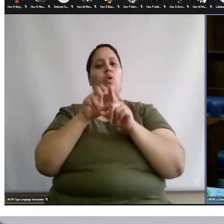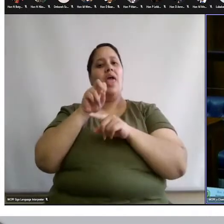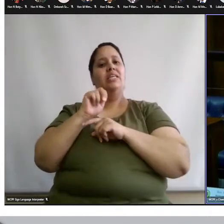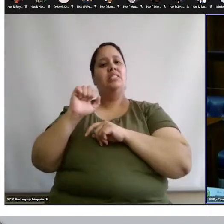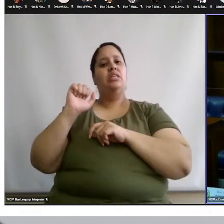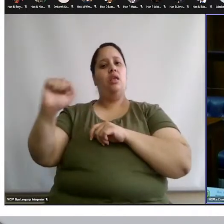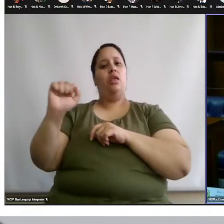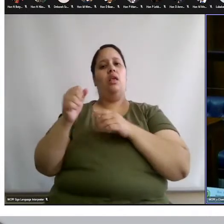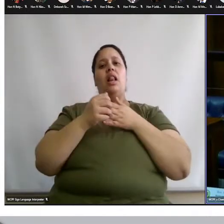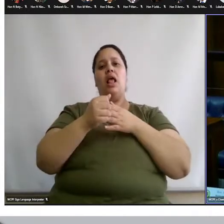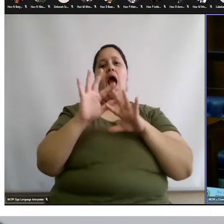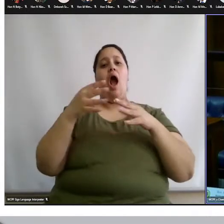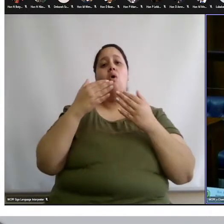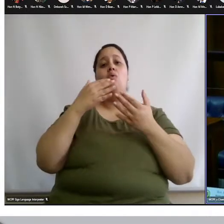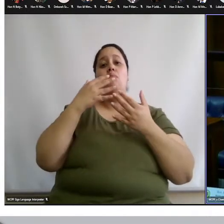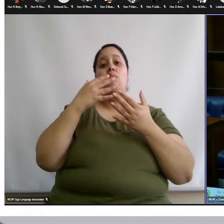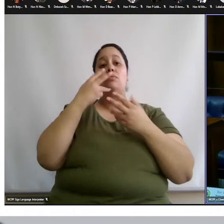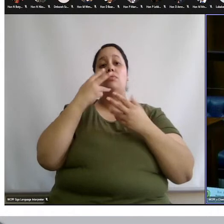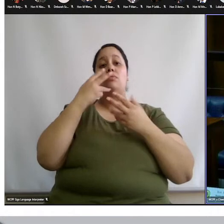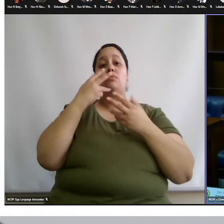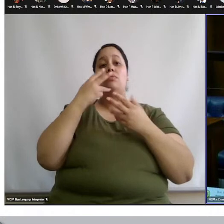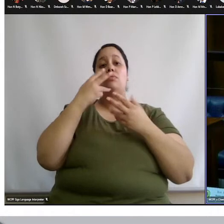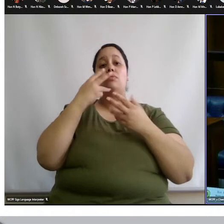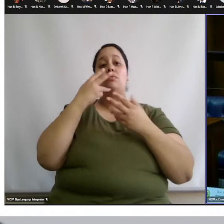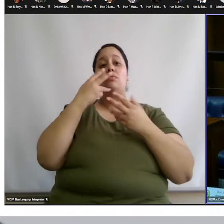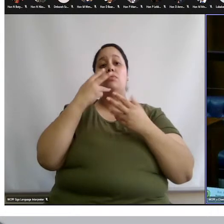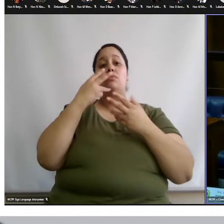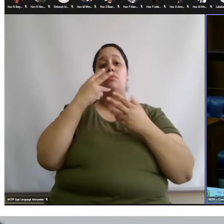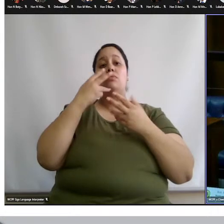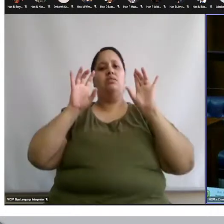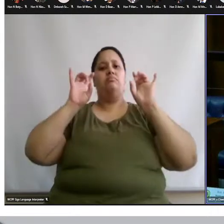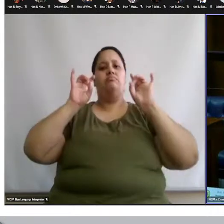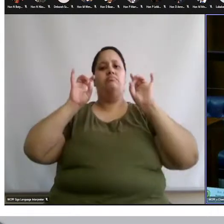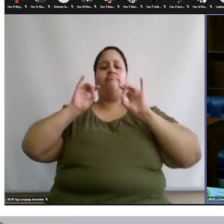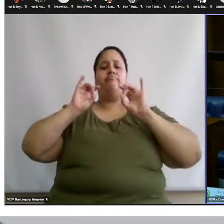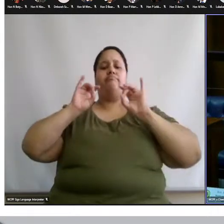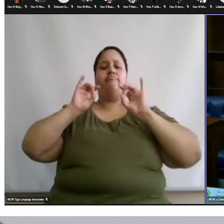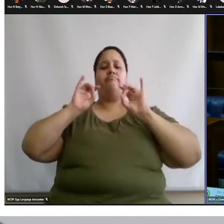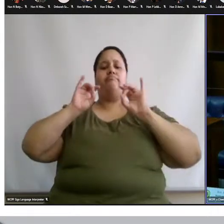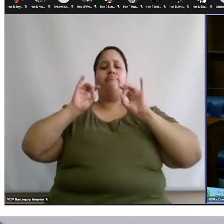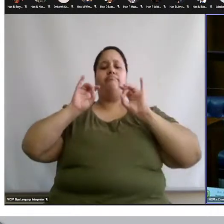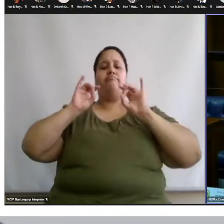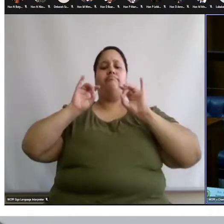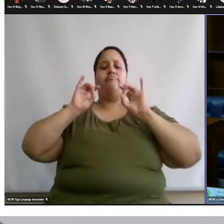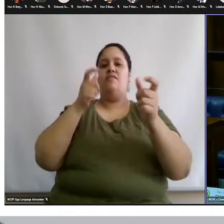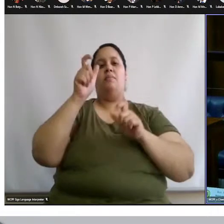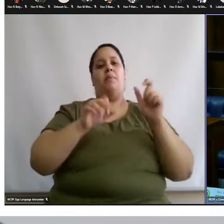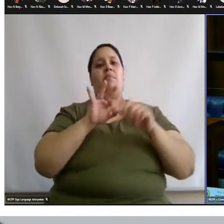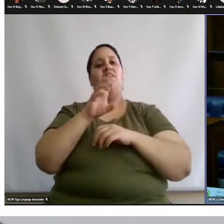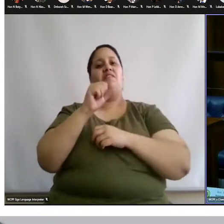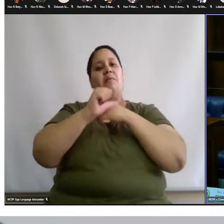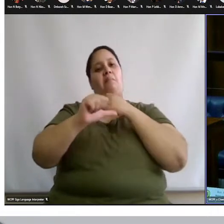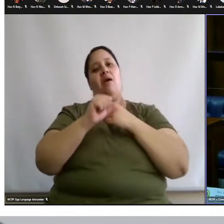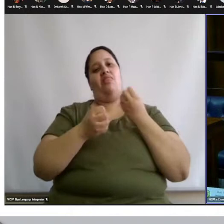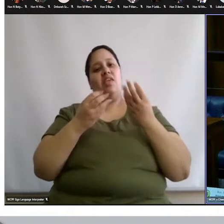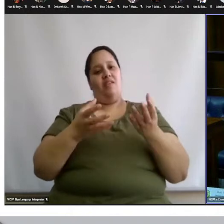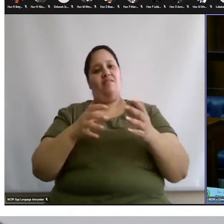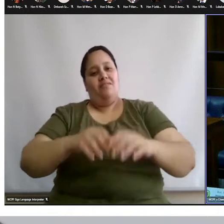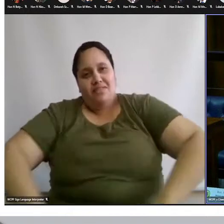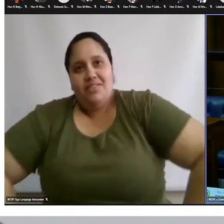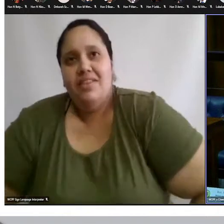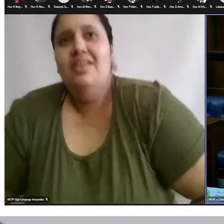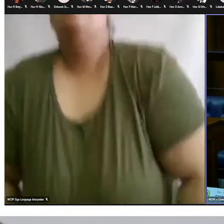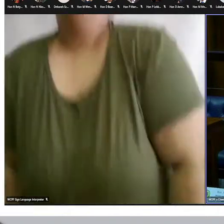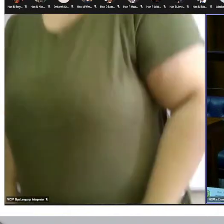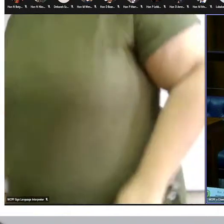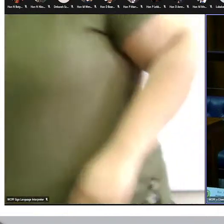hoe armer die mense, hoe meer mense sal vir hulle steun. Hulle dink hulle kan mense braai met 'n R350 'n maand. Dis 'n skande. Dis 'n skande